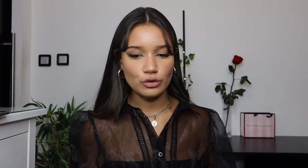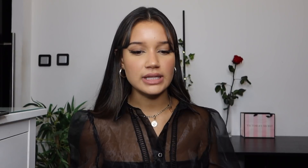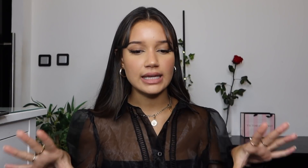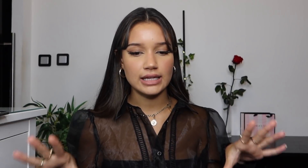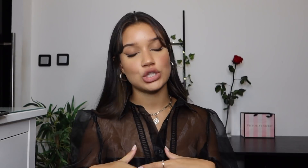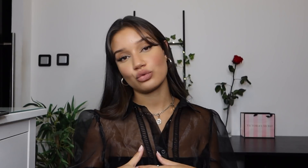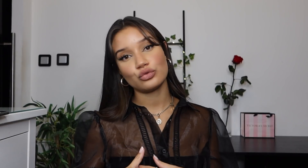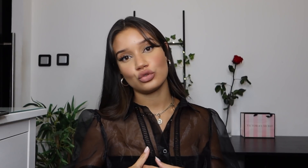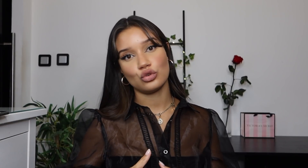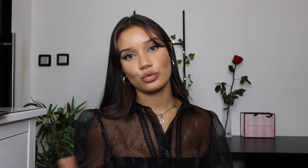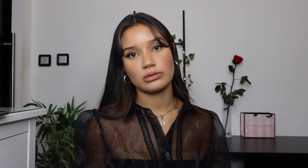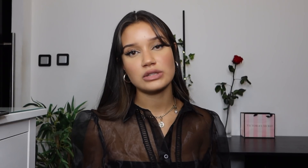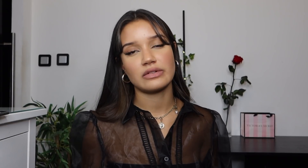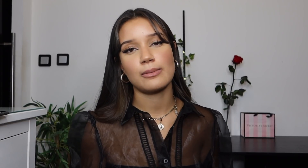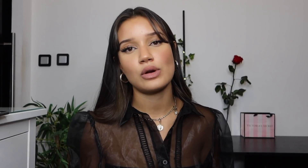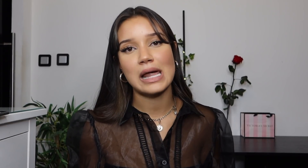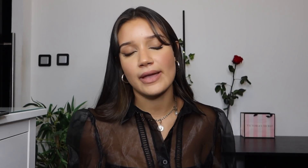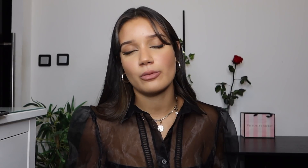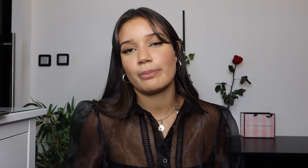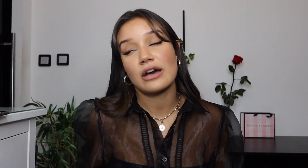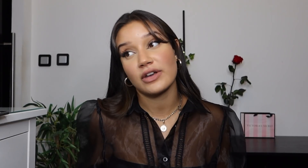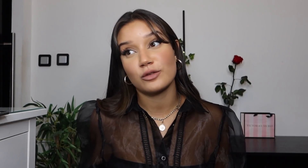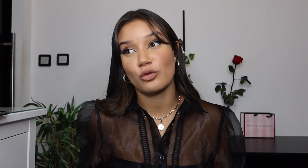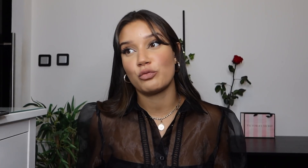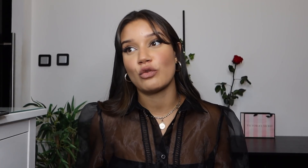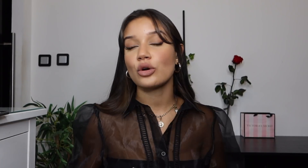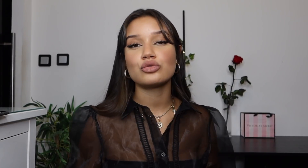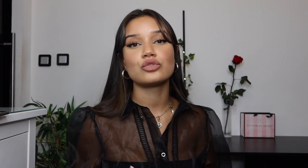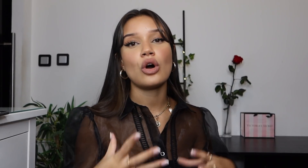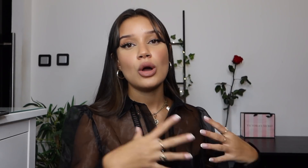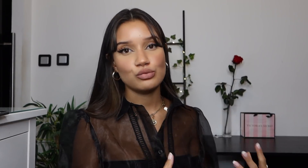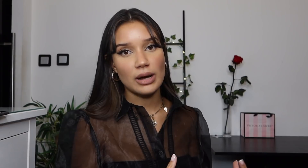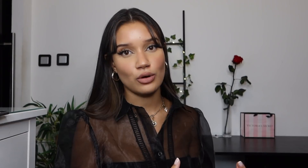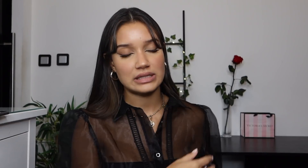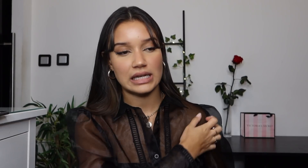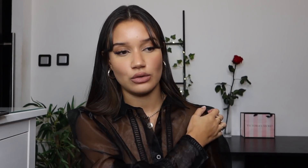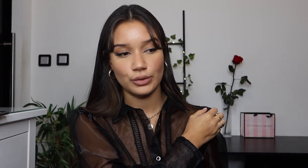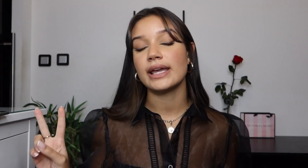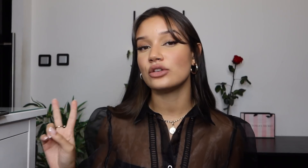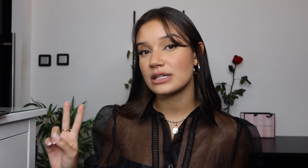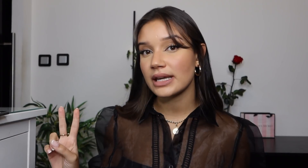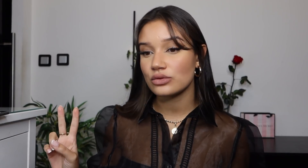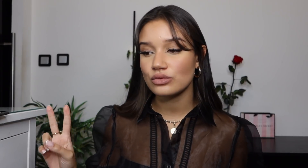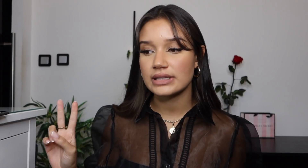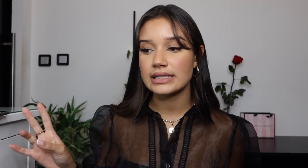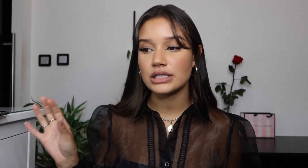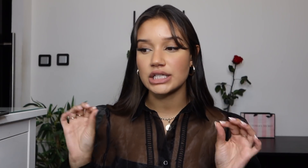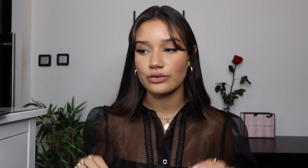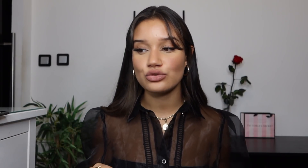promis et je trouve que le confinement c'est vraiment la période parfaite pour pouvoir prendre du temps pour apprendre cette langue. Et deuxième raison aussi, j'ai vu sur les